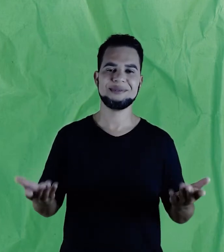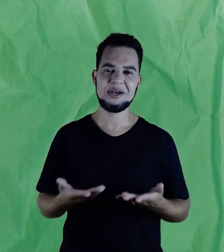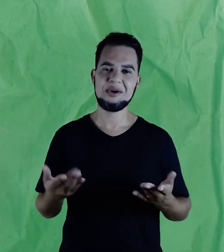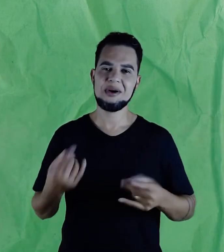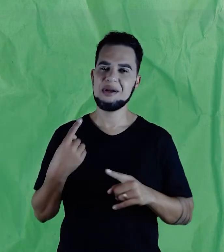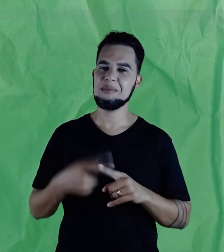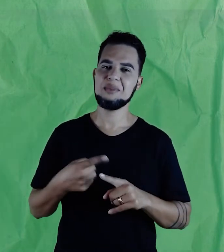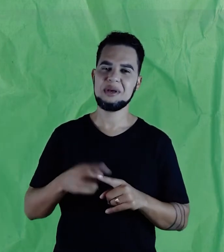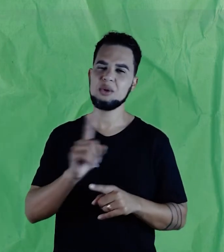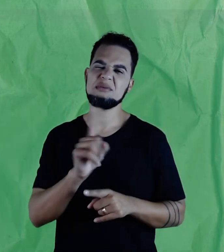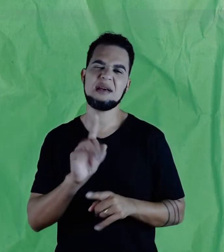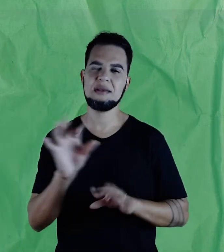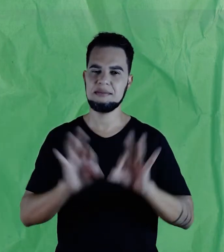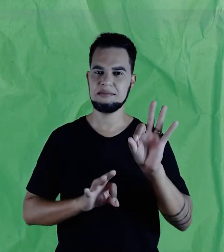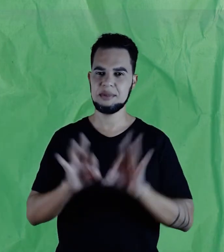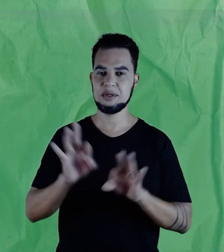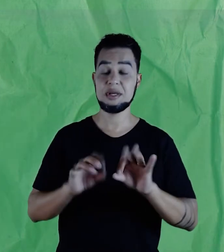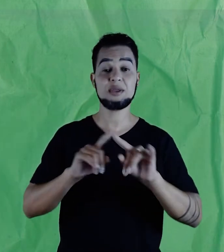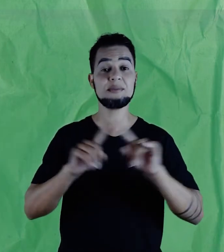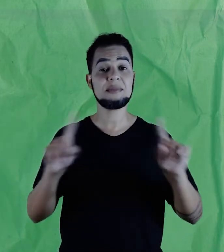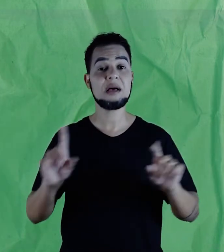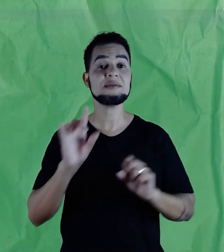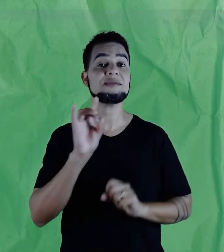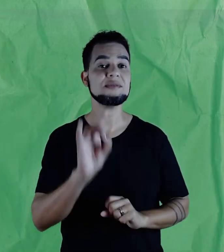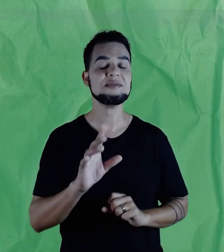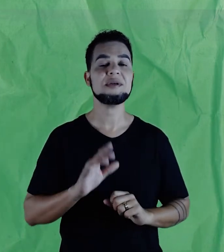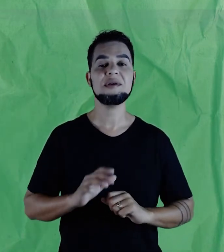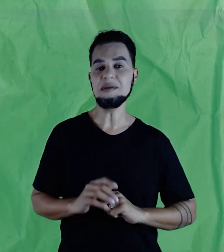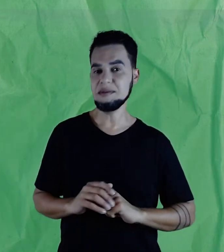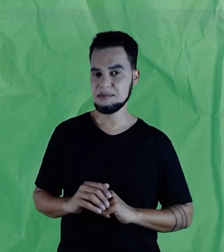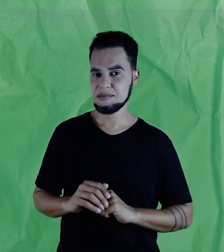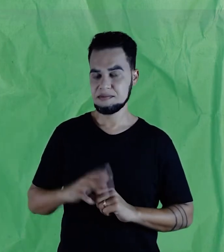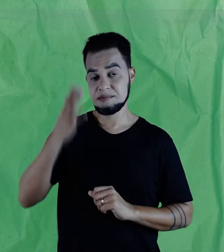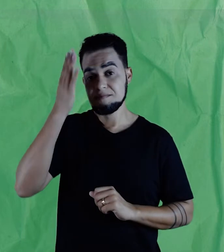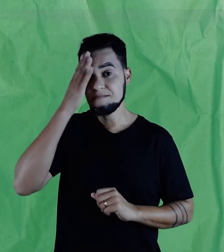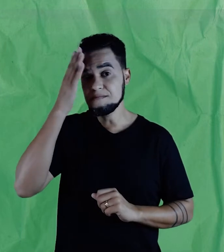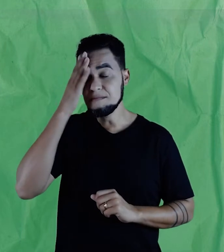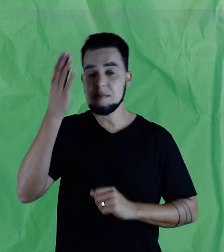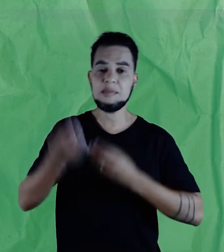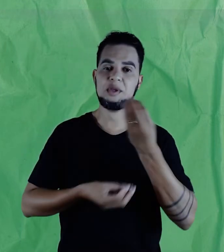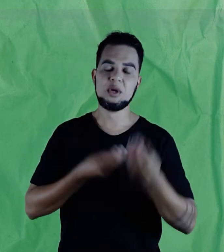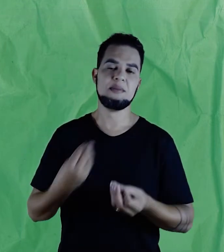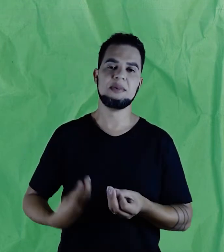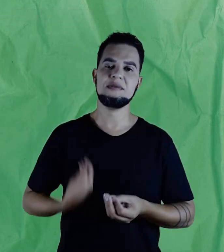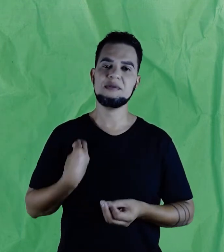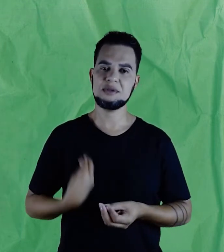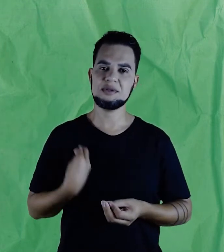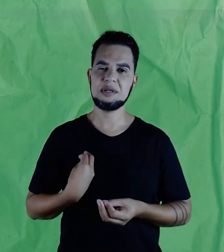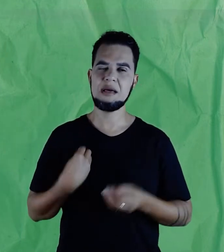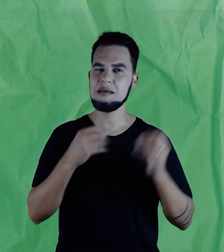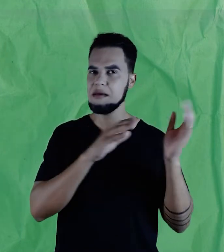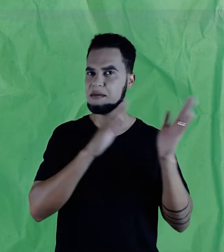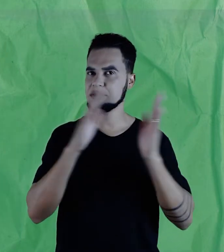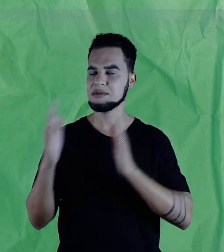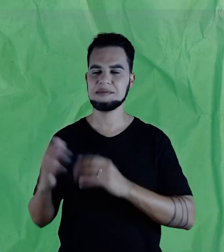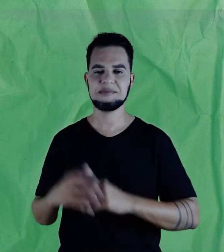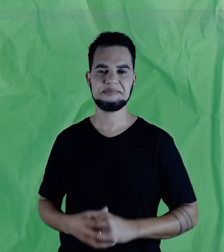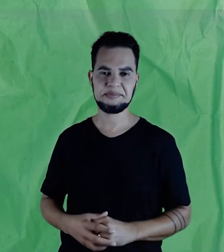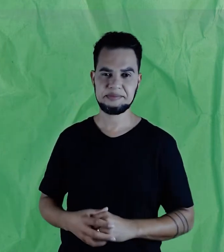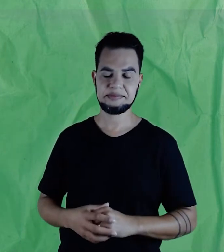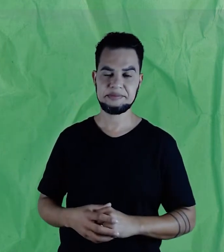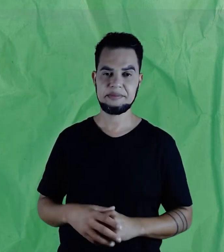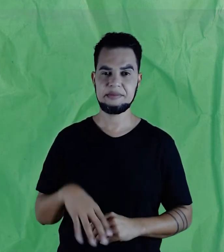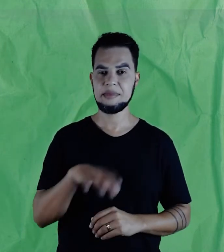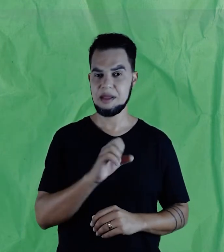parte de nenhum projeto, mas apenas para entendermos como que funcionaria essa app. A